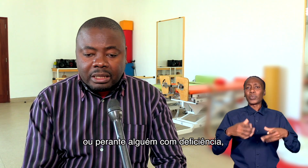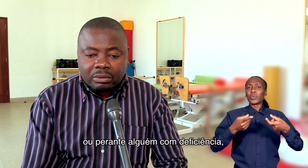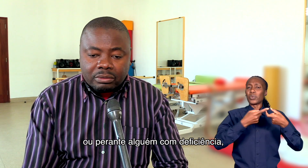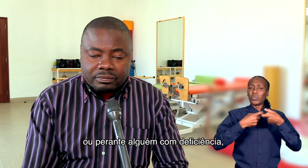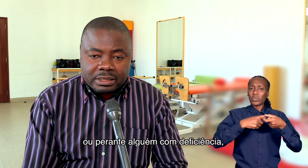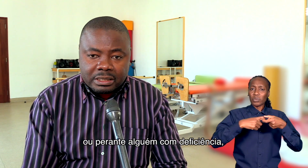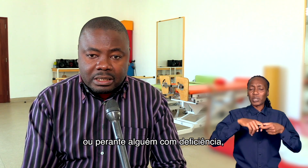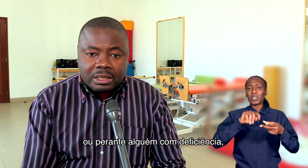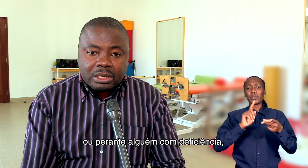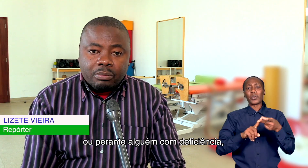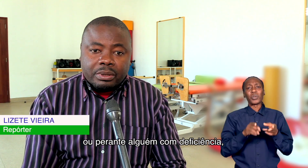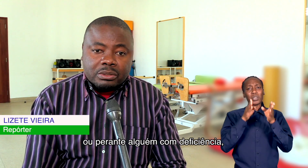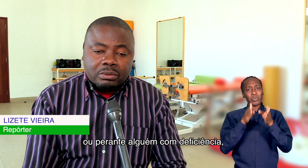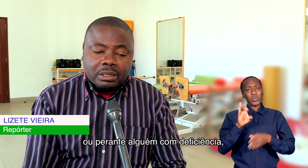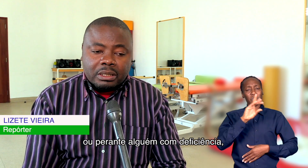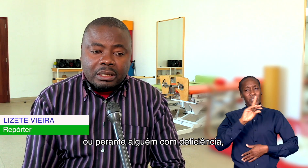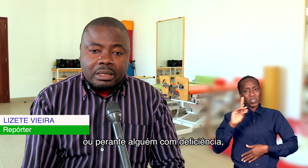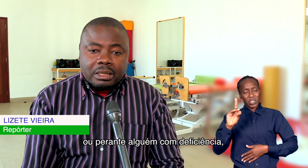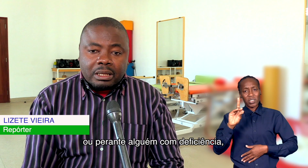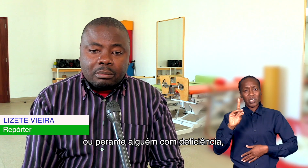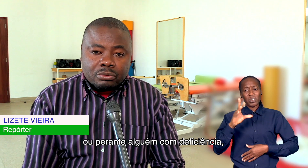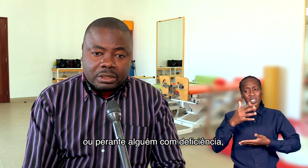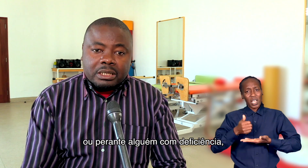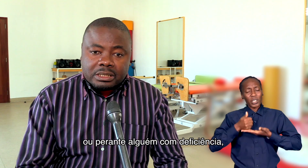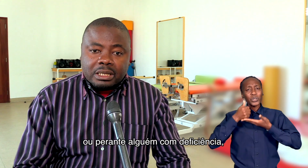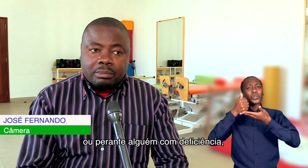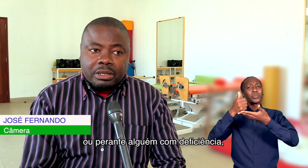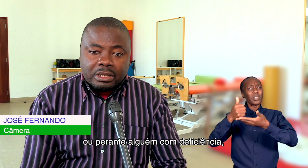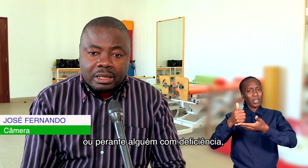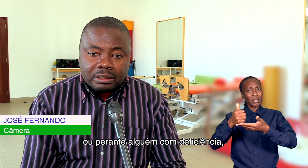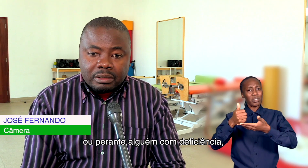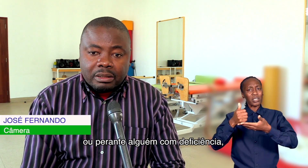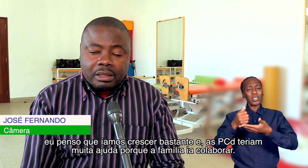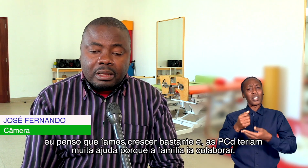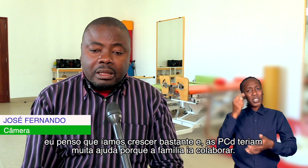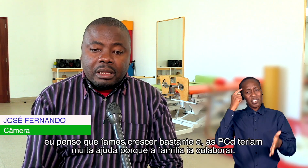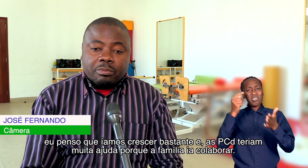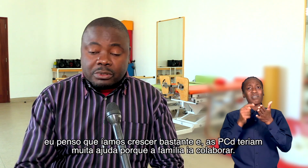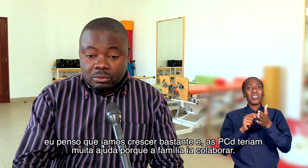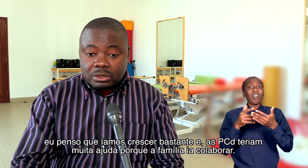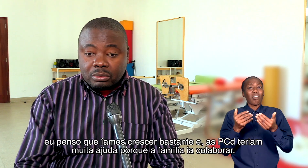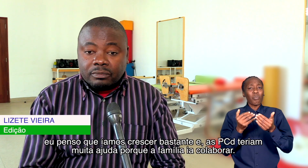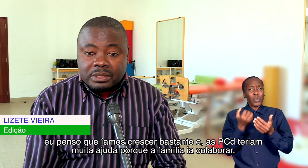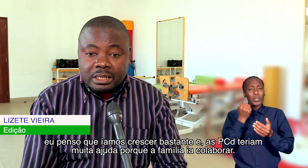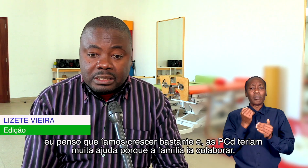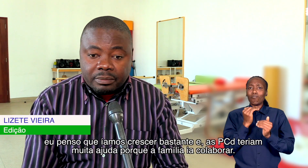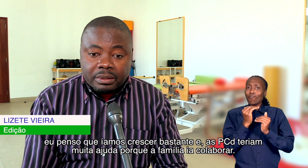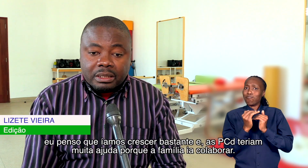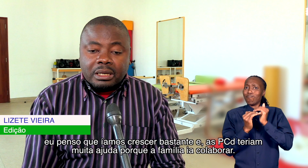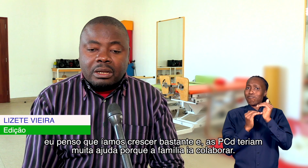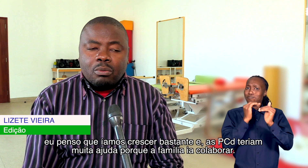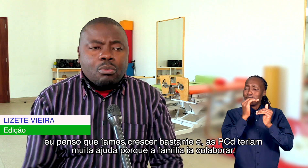perante alguém com deficiência, eu penso que íamos crescer bastante e as pessoas com